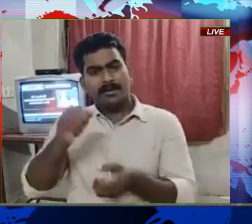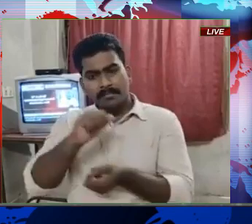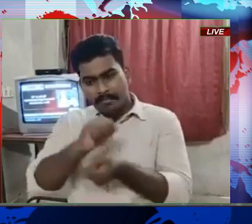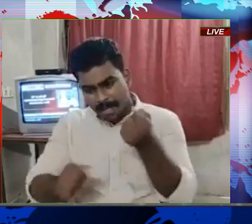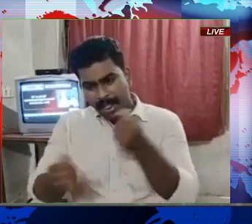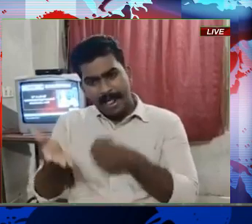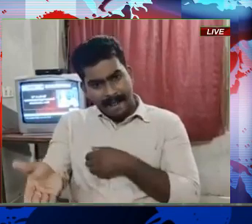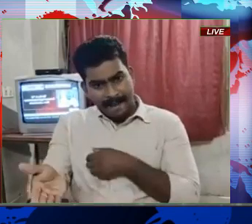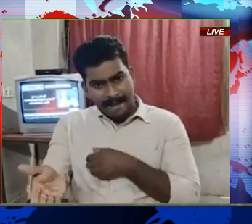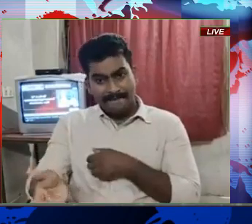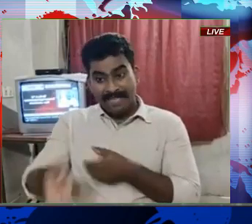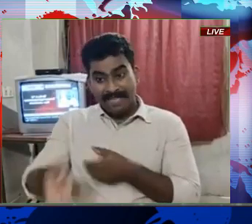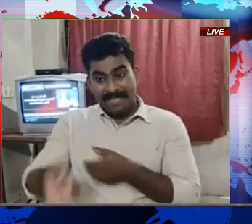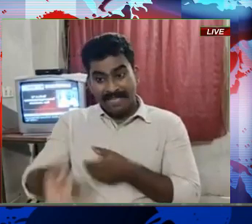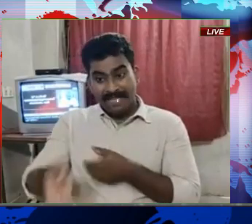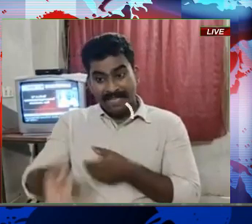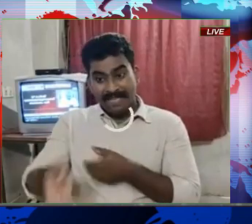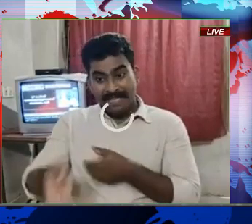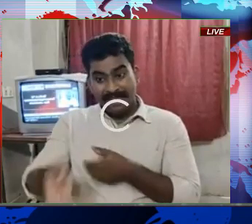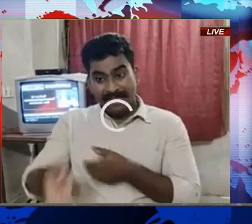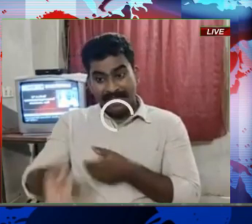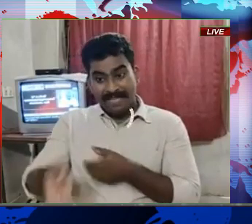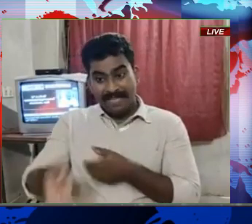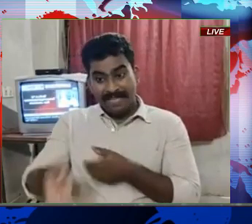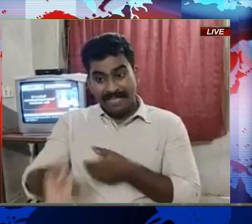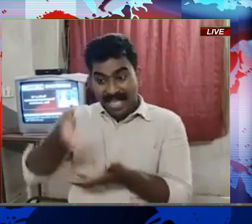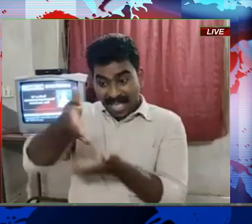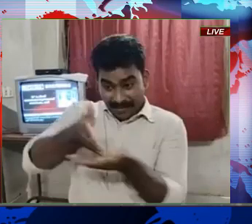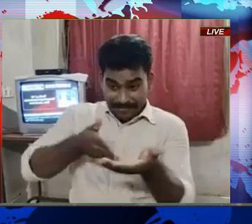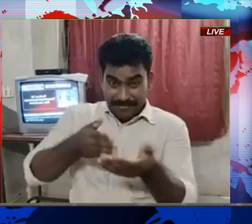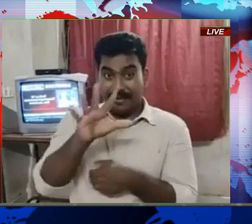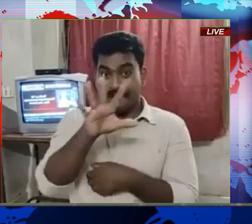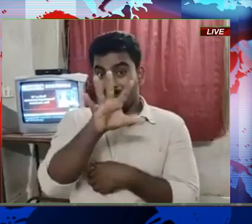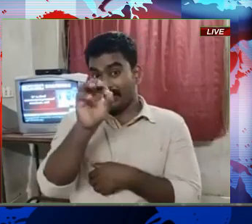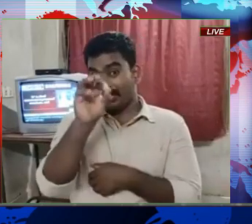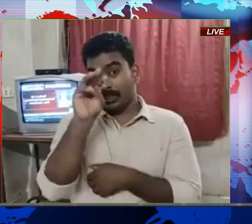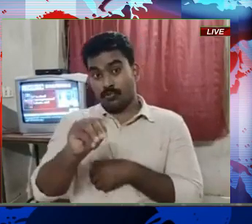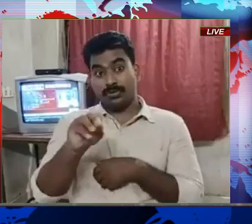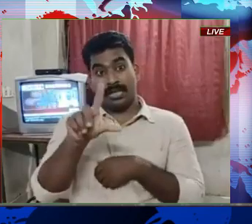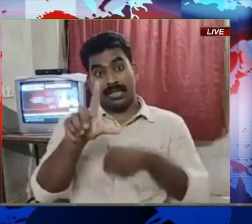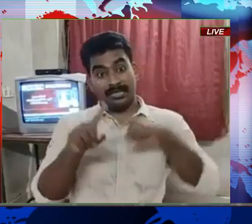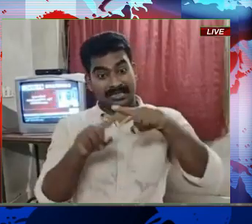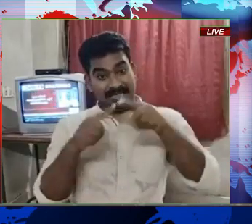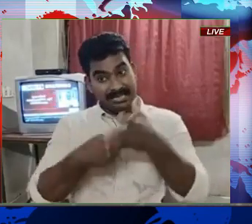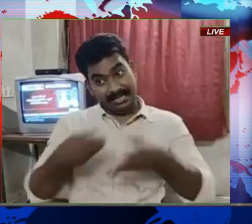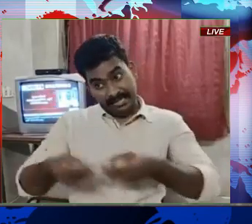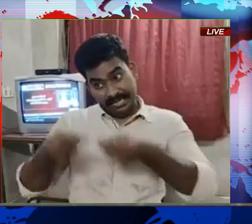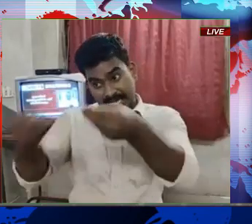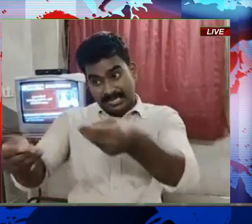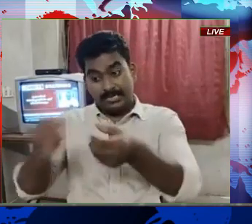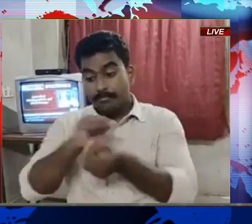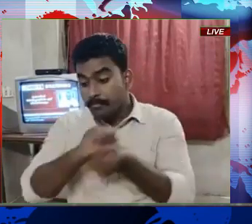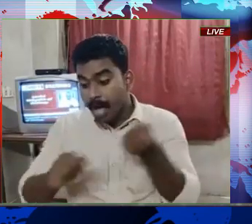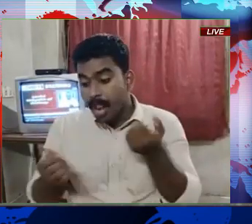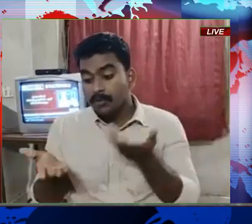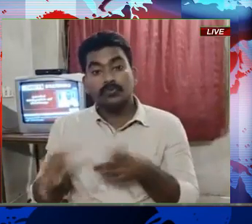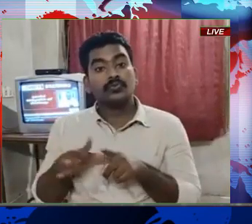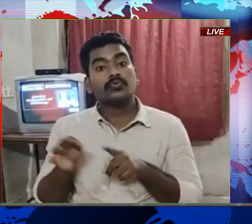തമിഴ്നാട് മുഖ്യമന്ത്രിയോട് ആ കാര്യം ആവശ്യപ്പെട്ടുവെന്ന് ഇന്നലെ പറഞ്ഞിരുന്നു.